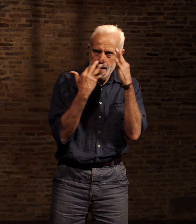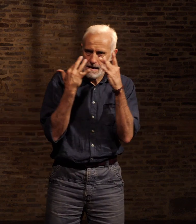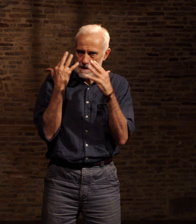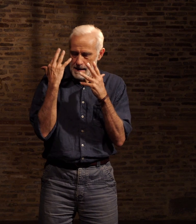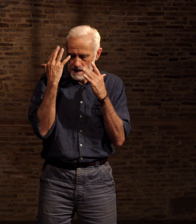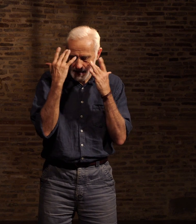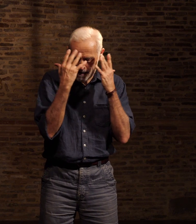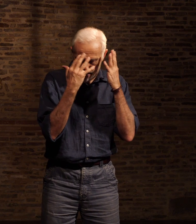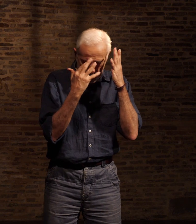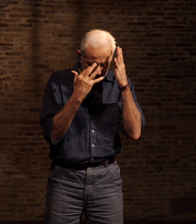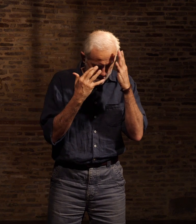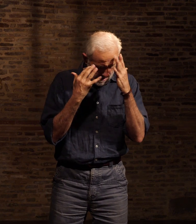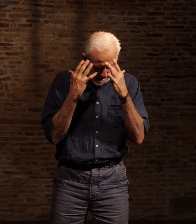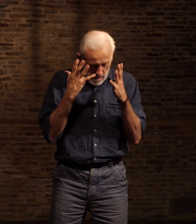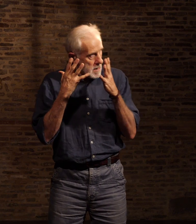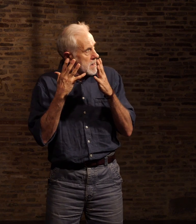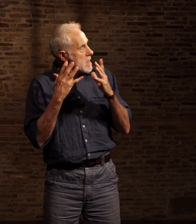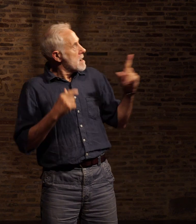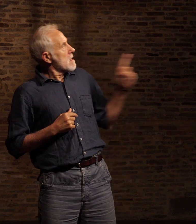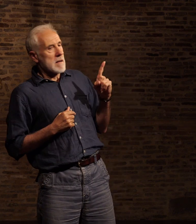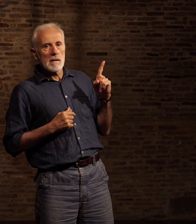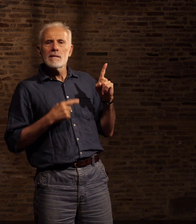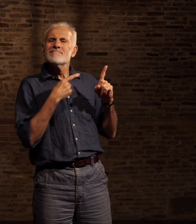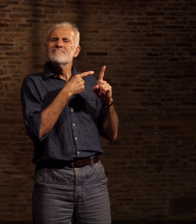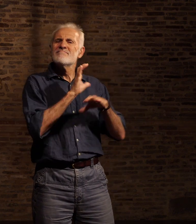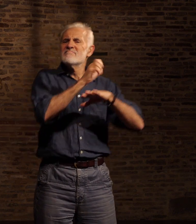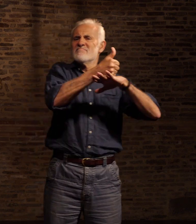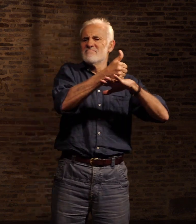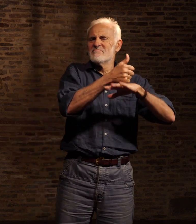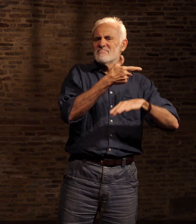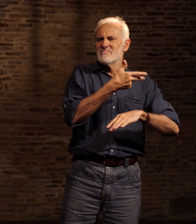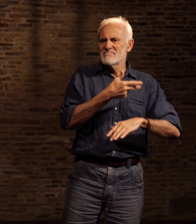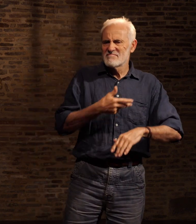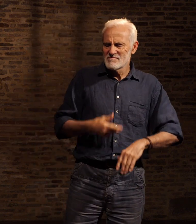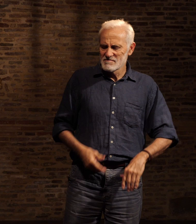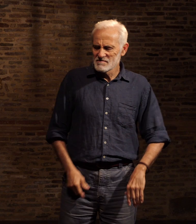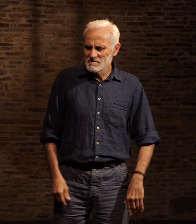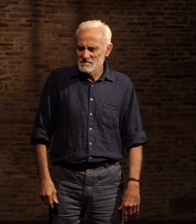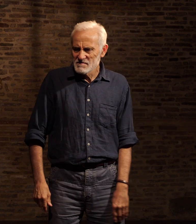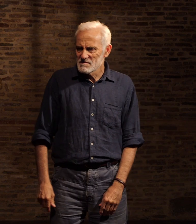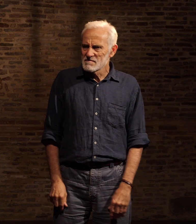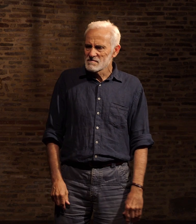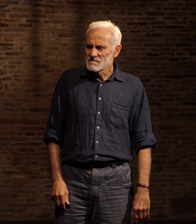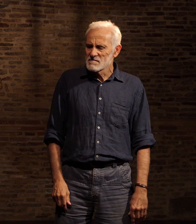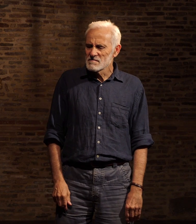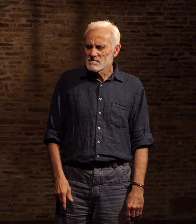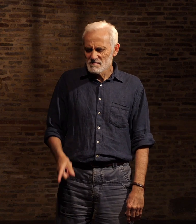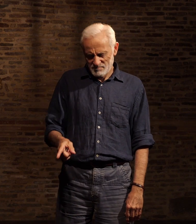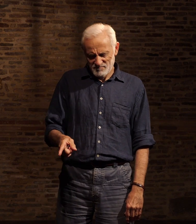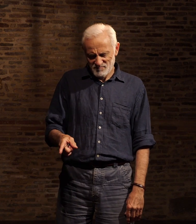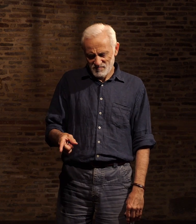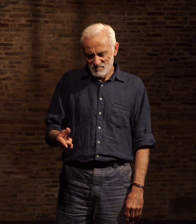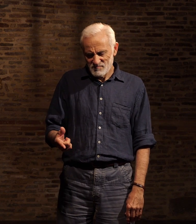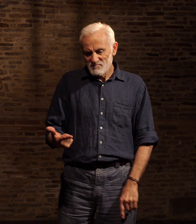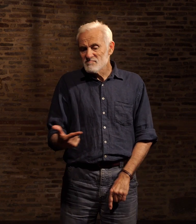par me tournant quand la voix de mai se grime fils sursauter je sais que tu t'es